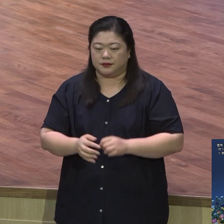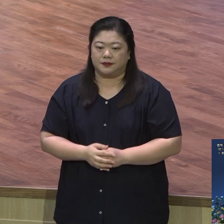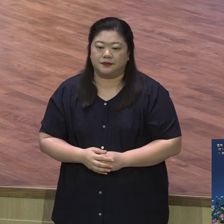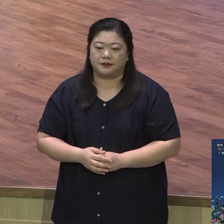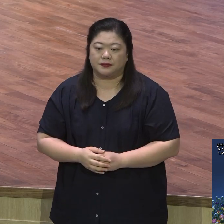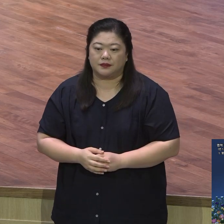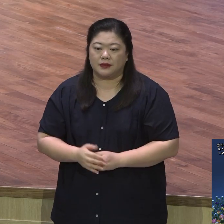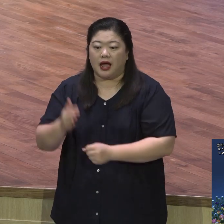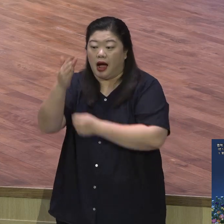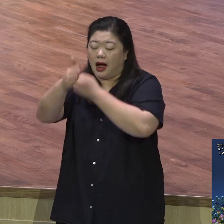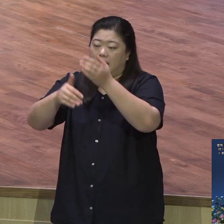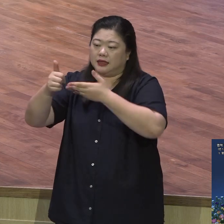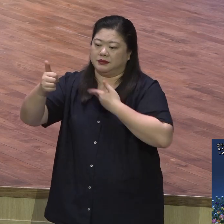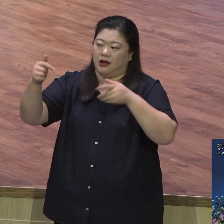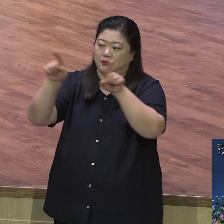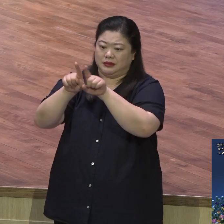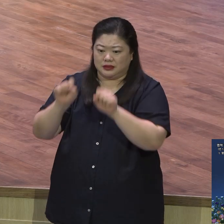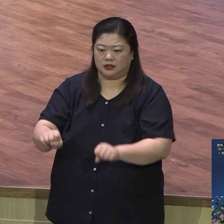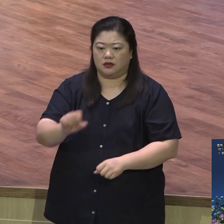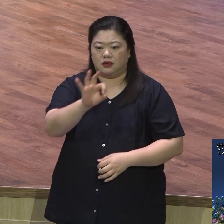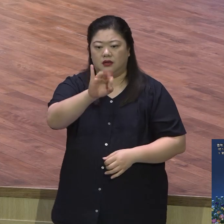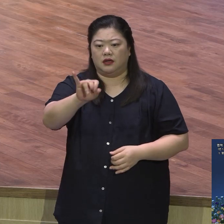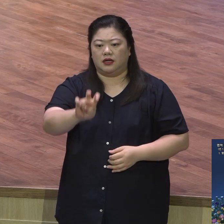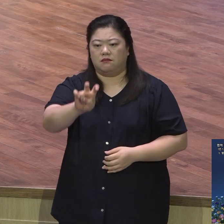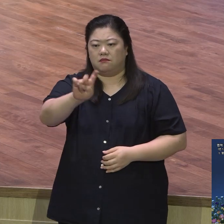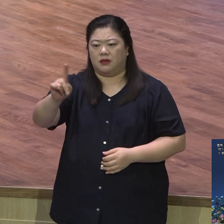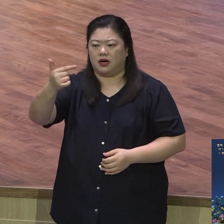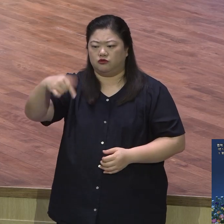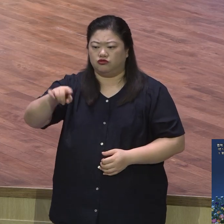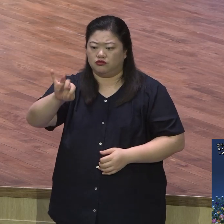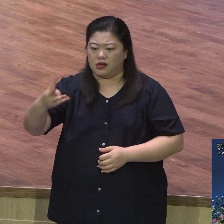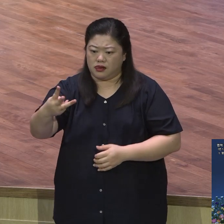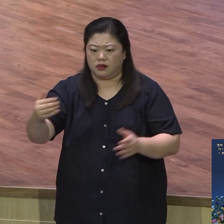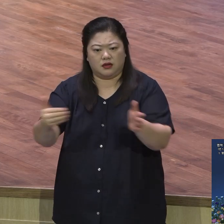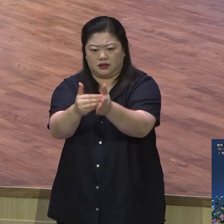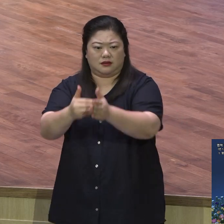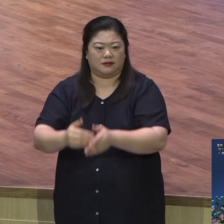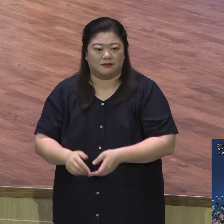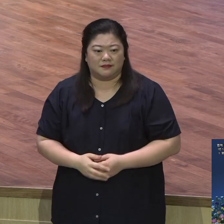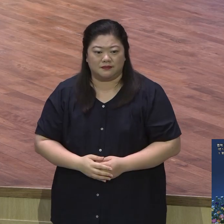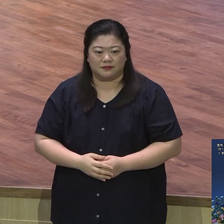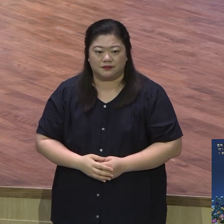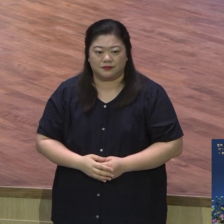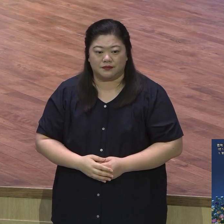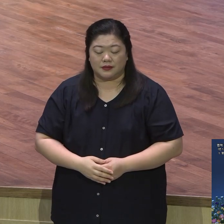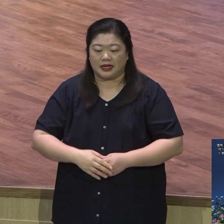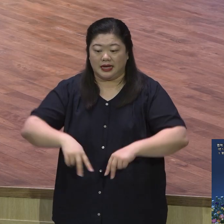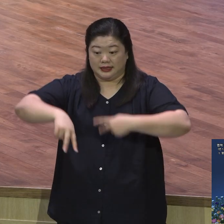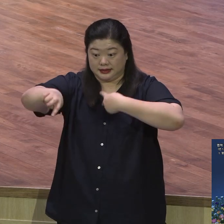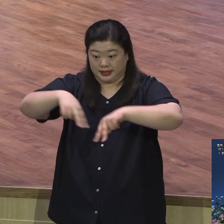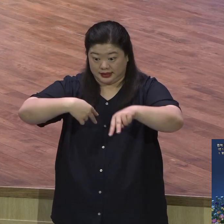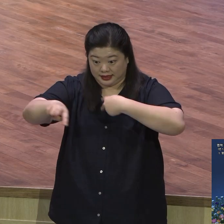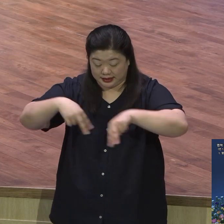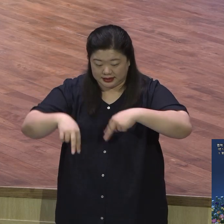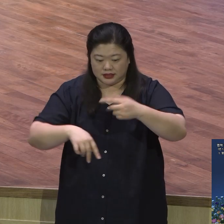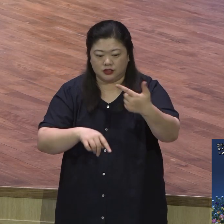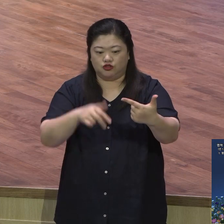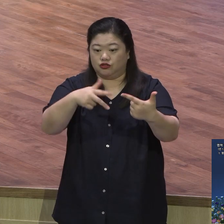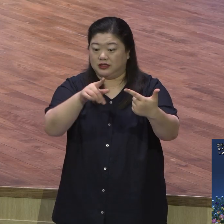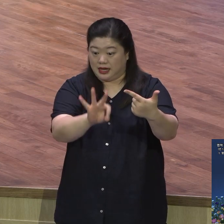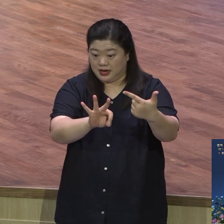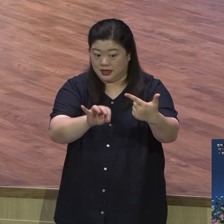인마누엘 내가 너와 함께 하겠다. 이거 끝이에요. 하나님과 함께 한다면 끝난 거 아니에요. 사사기 6장 16절에 오면 내가